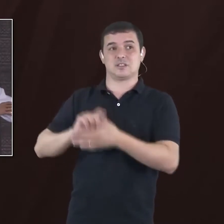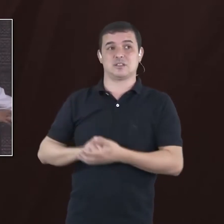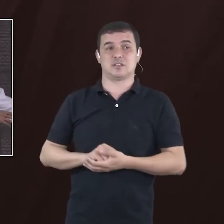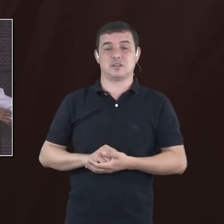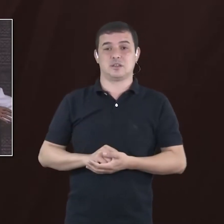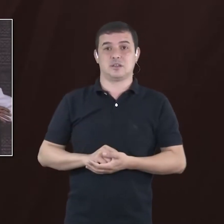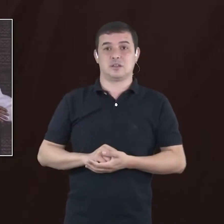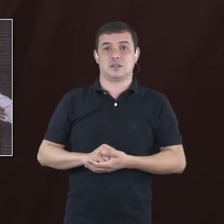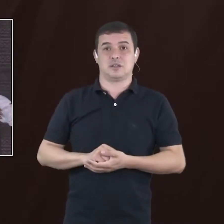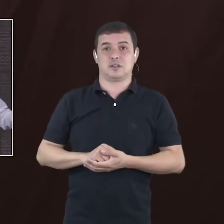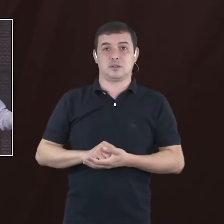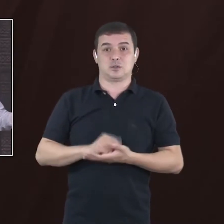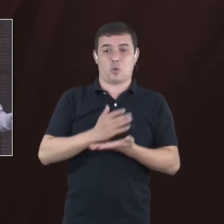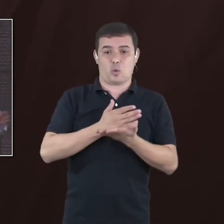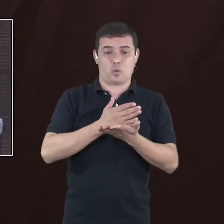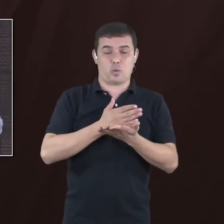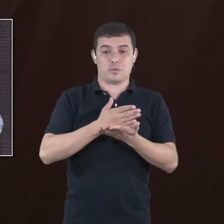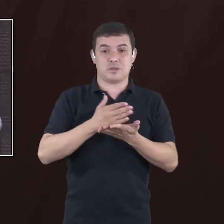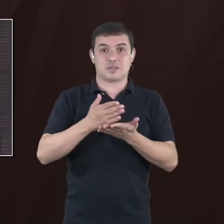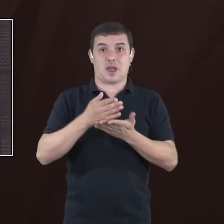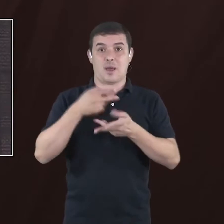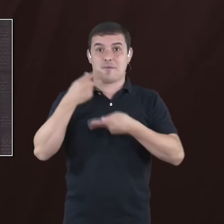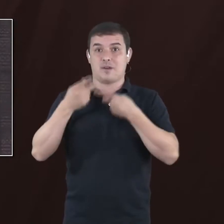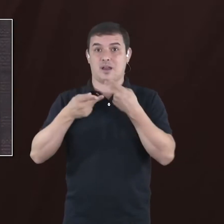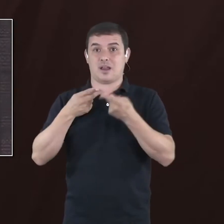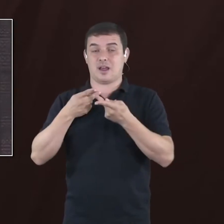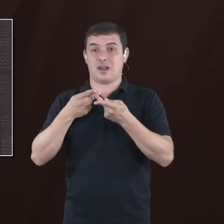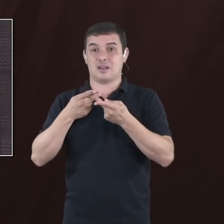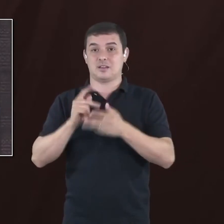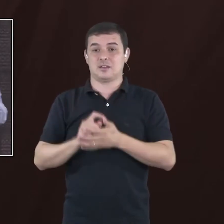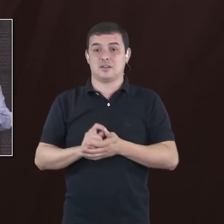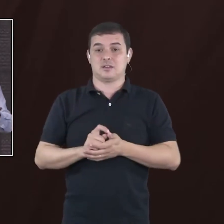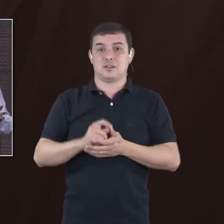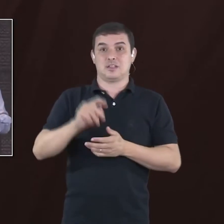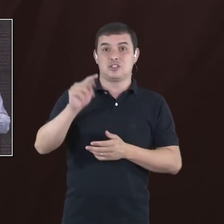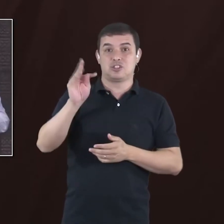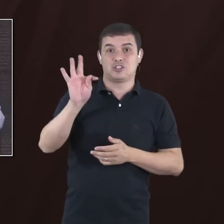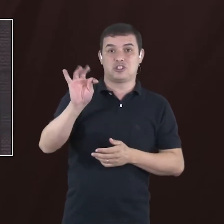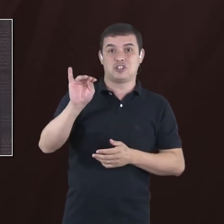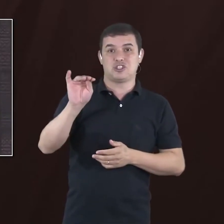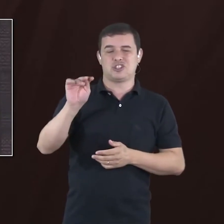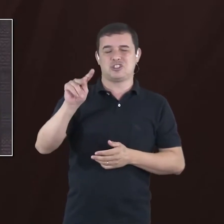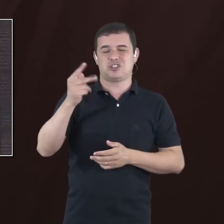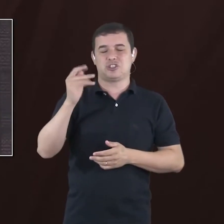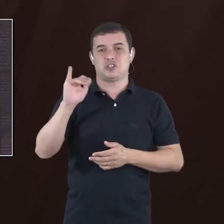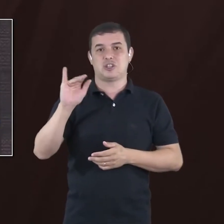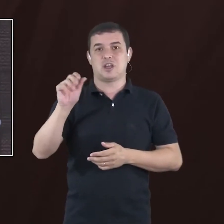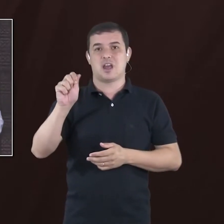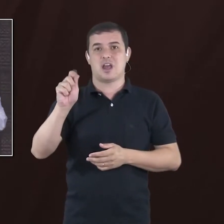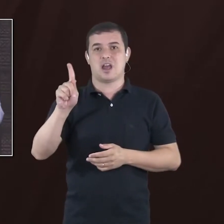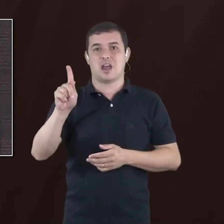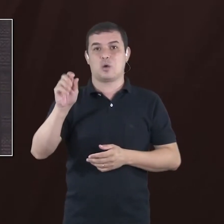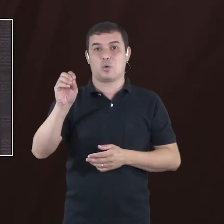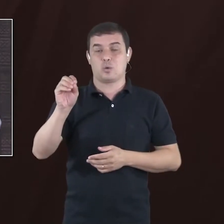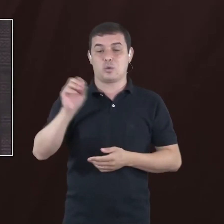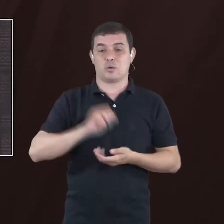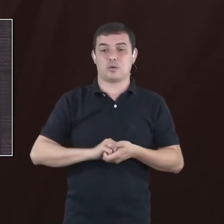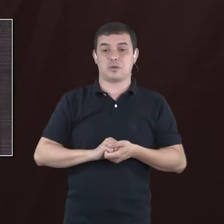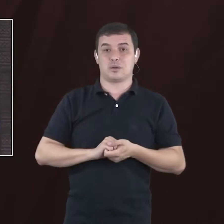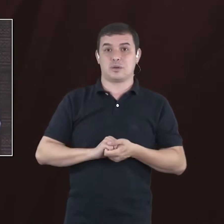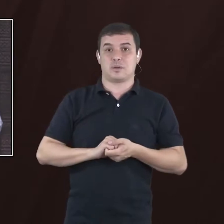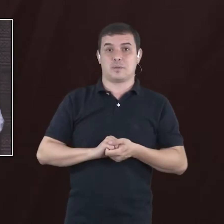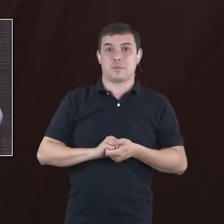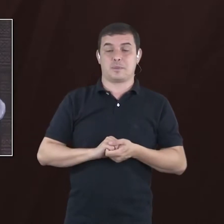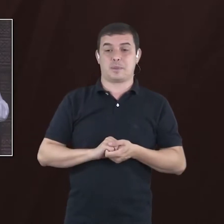de Tiago, de Jerusalém, Pedro ainda estava com os crentes gentios, comendo com